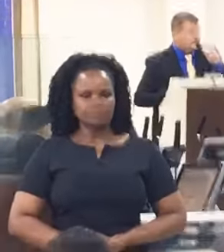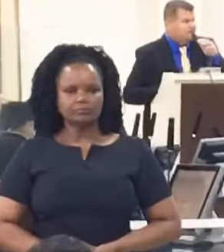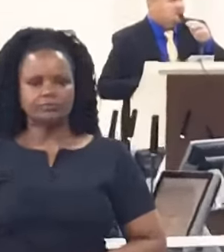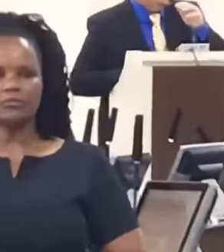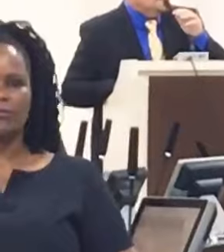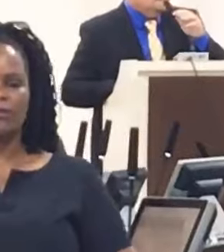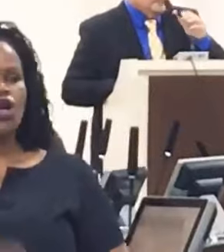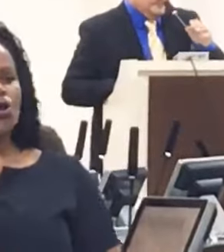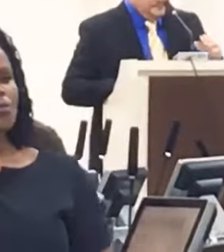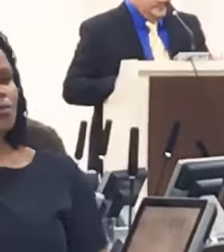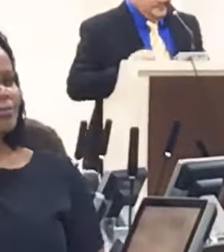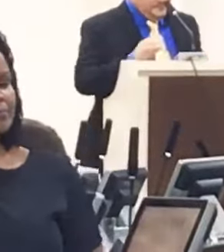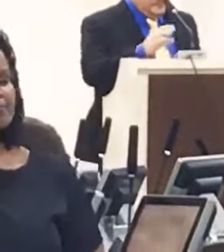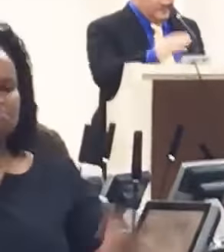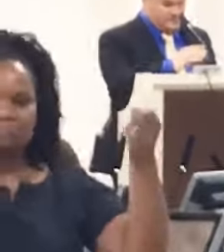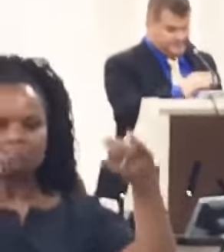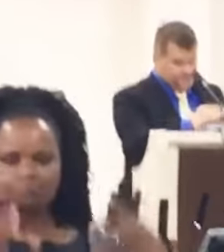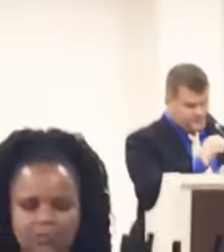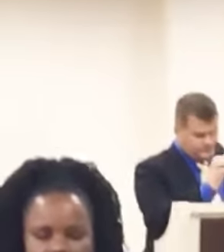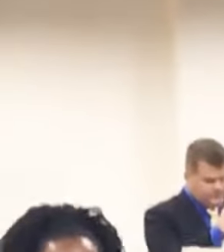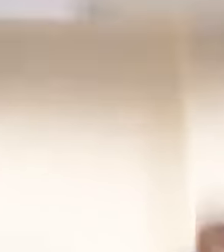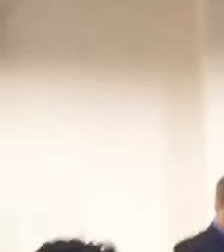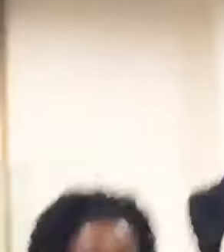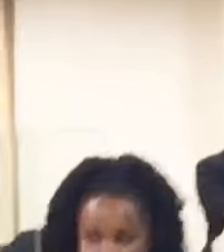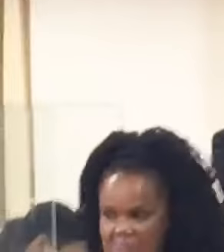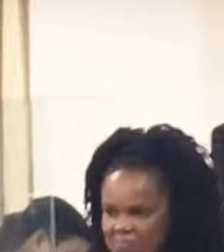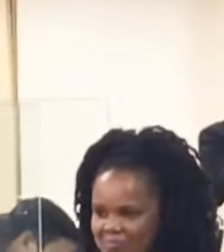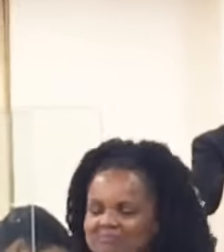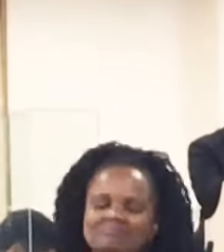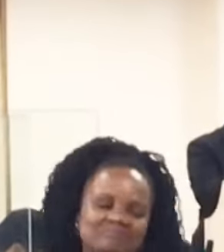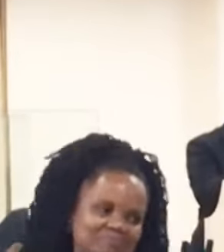Peço a palavra, senhor presidente. A palavra.